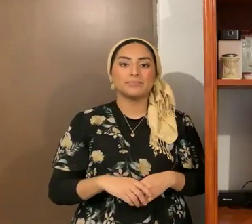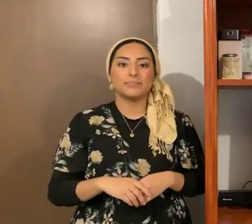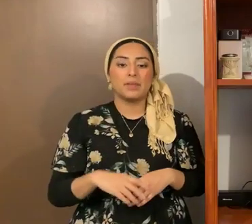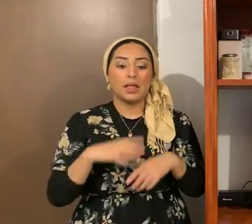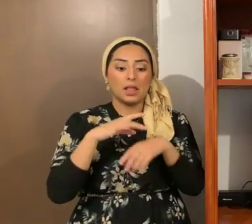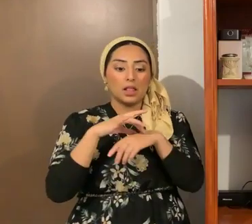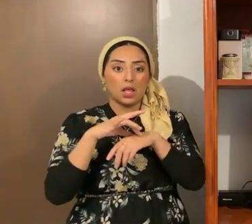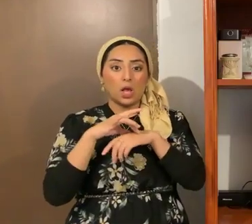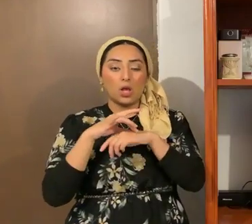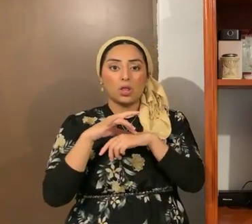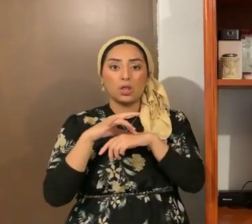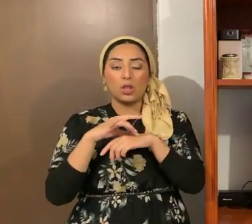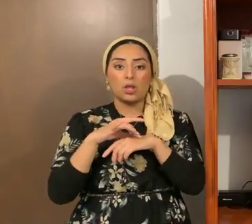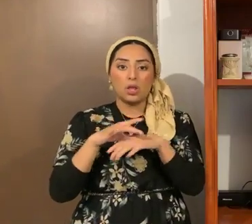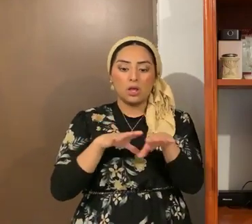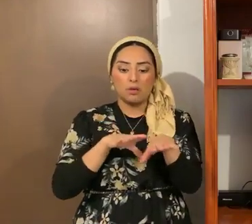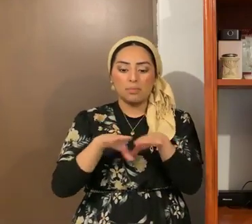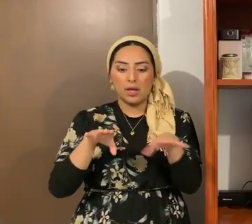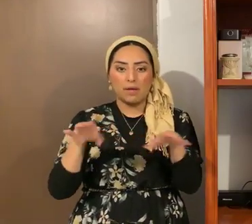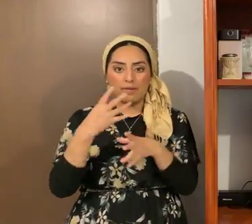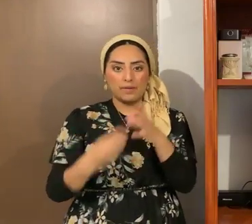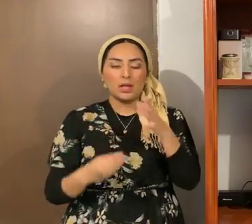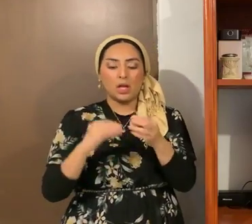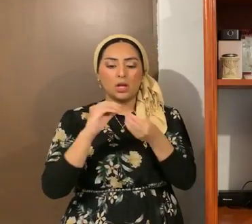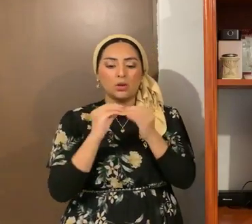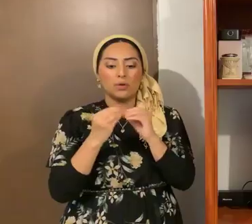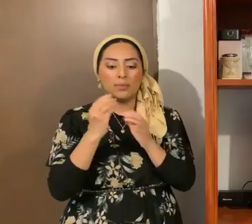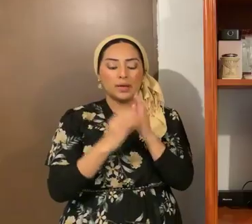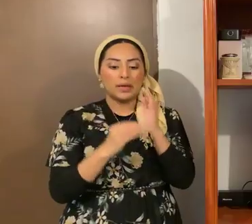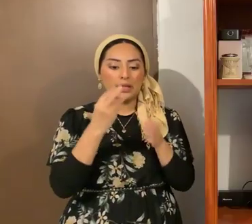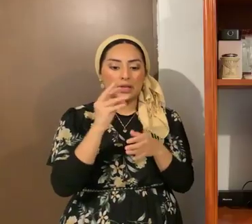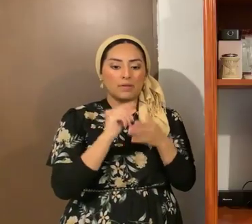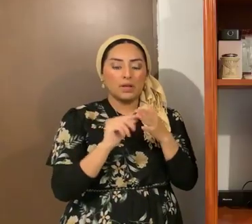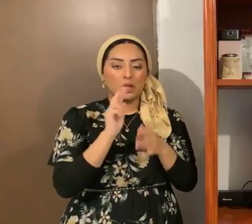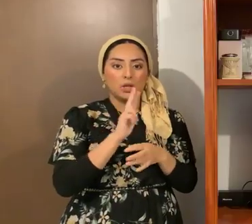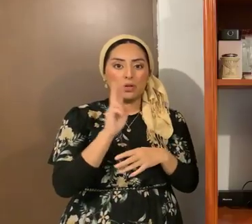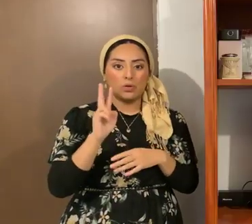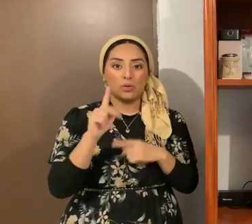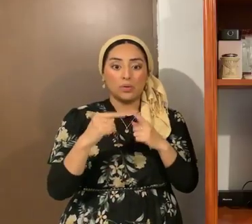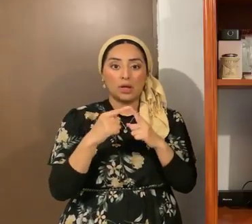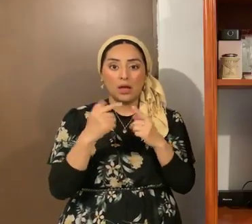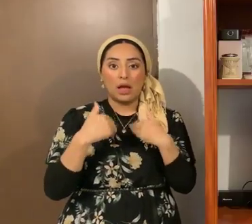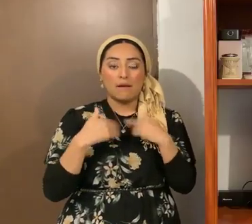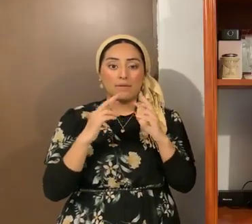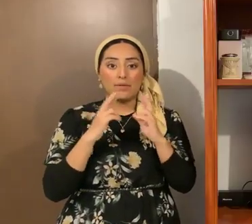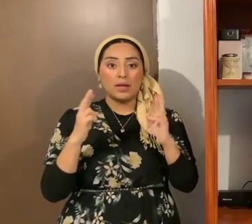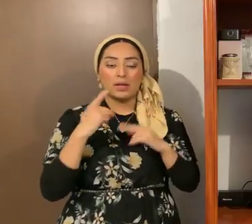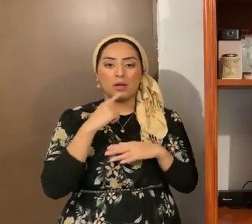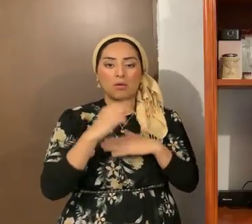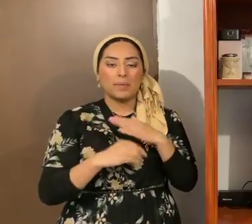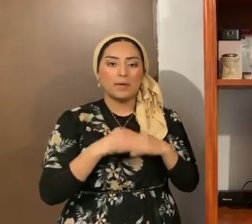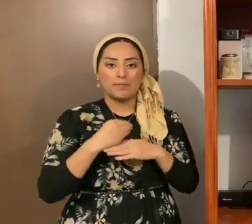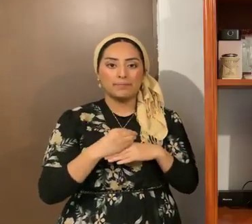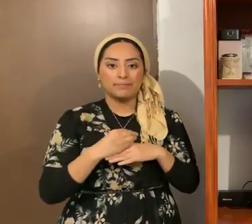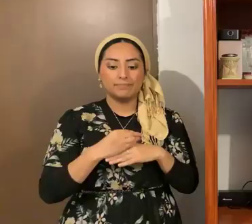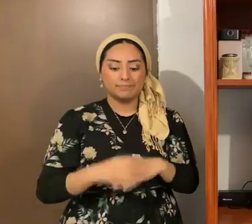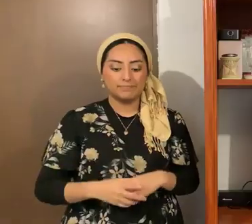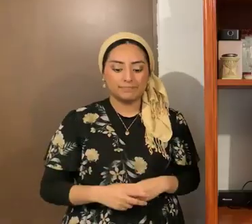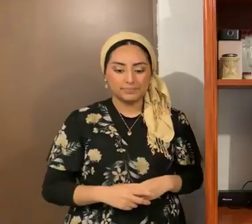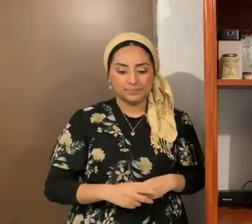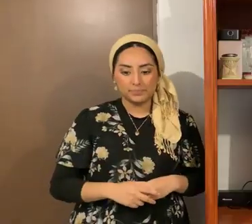La tierra se los tragará, entonces Números 16, verso 32. Cuando lo tengan a la vista y anotado, me dicen un